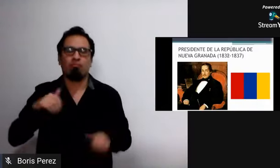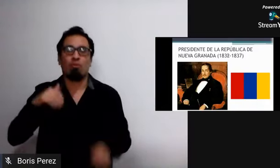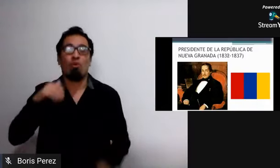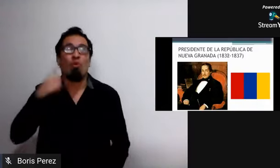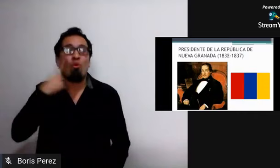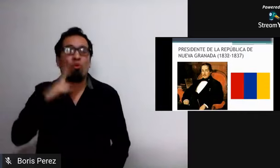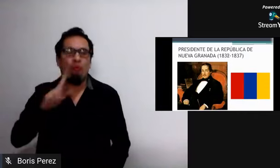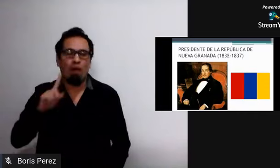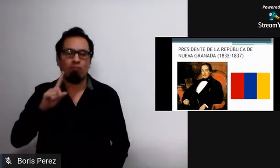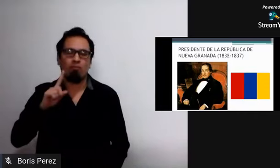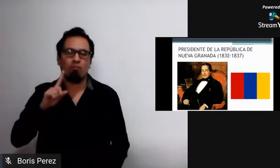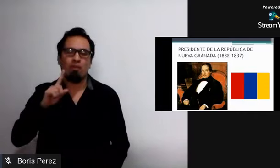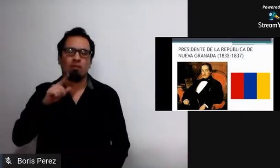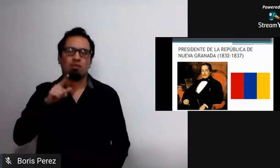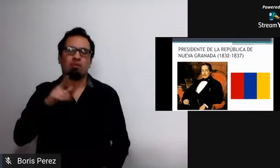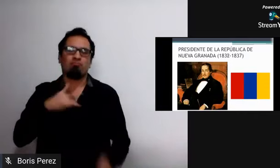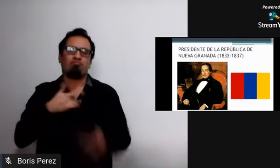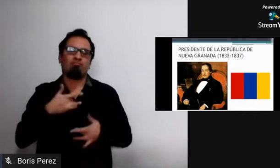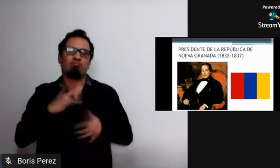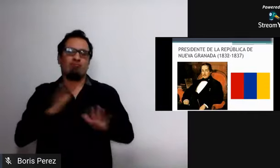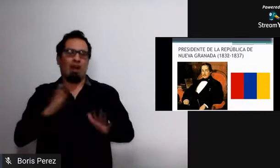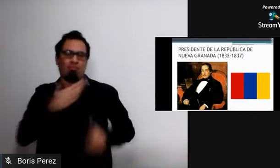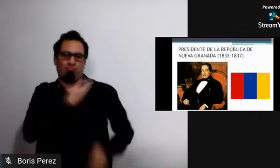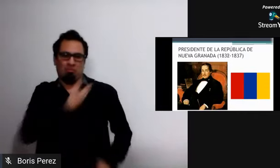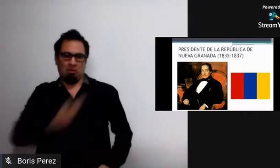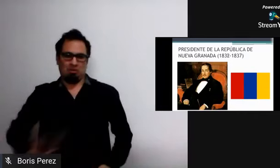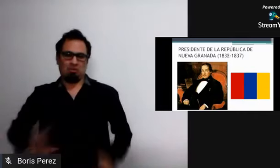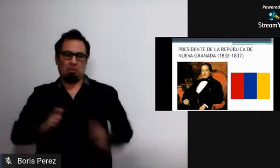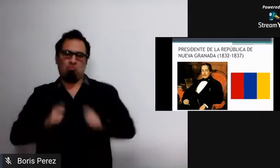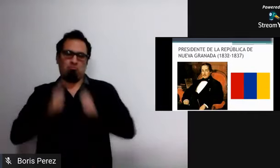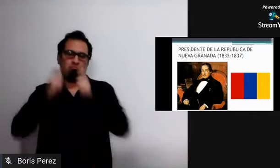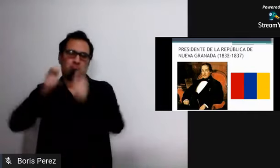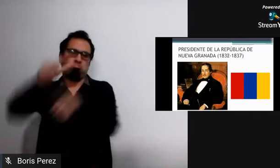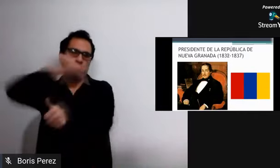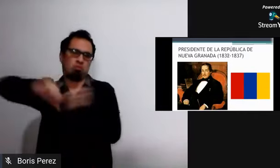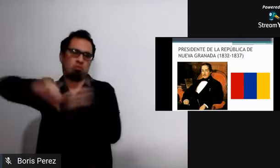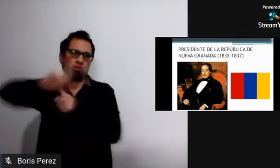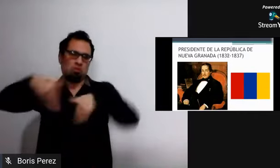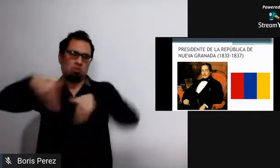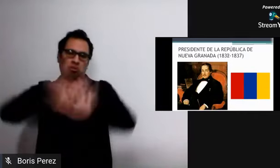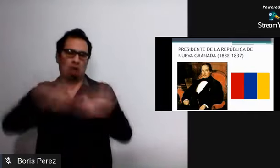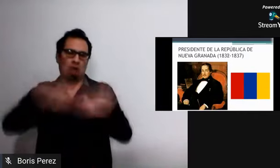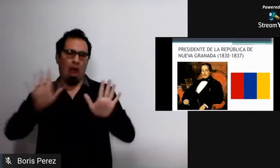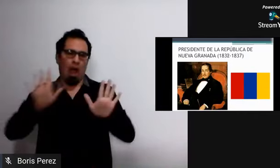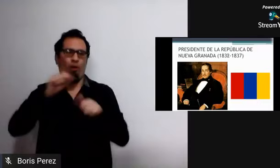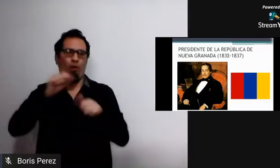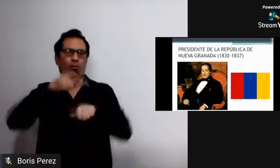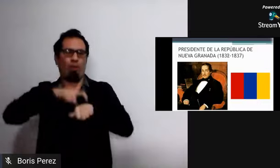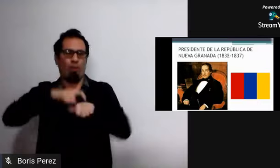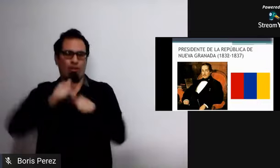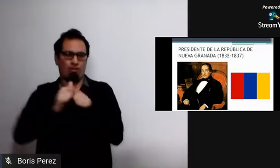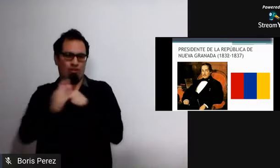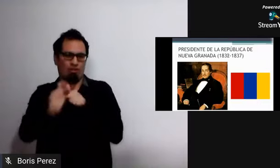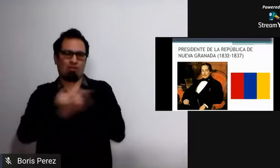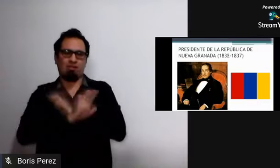estaba avanzado en edad y pues luego ya entregó la